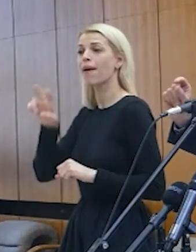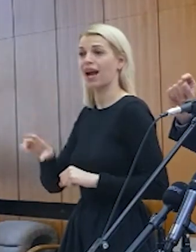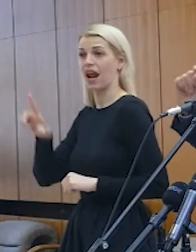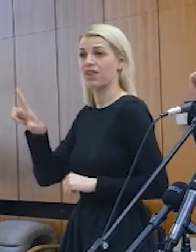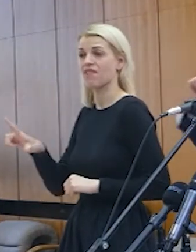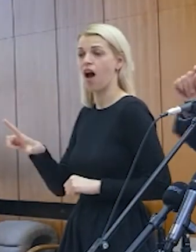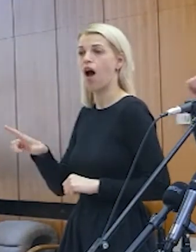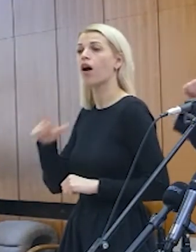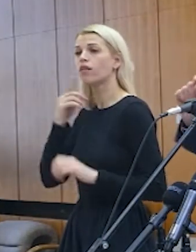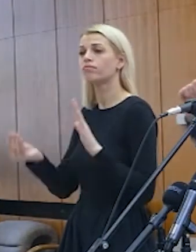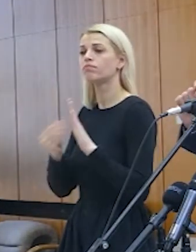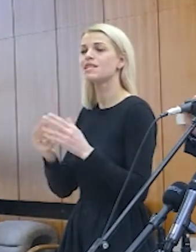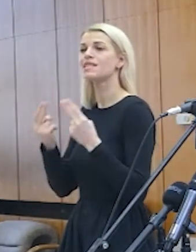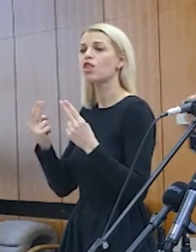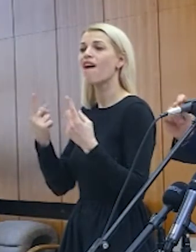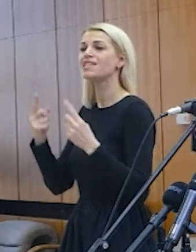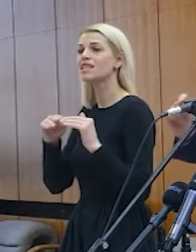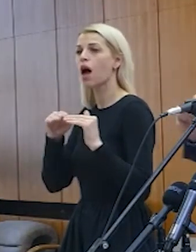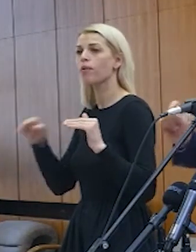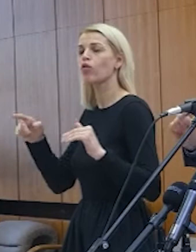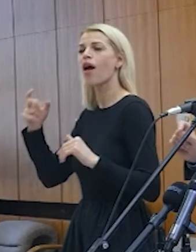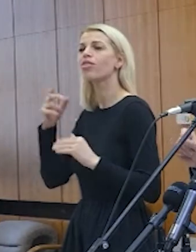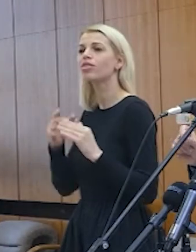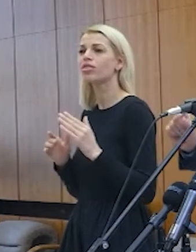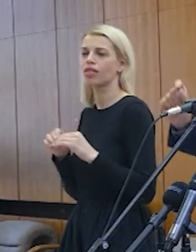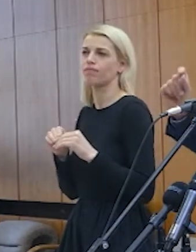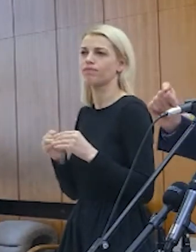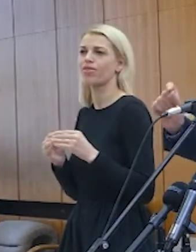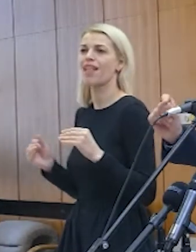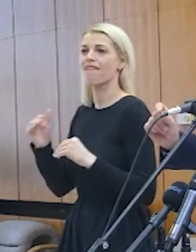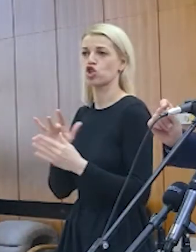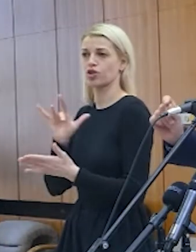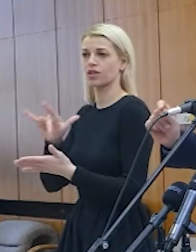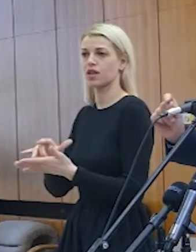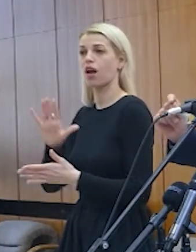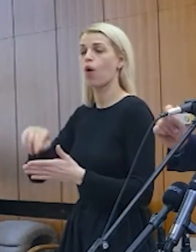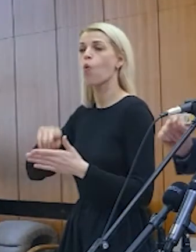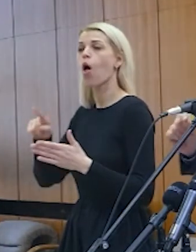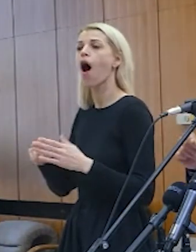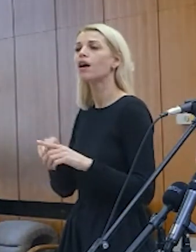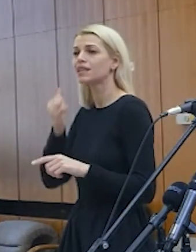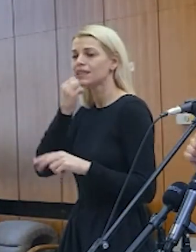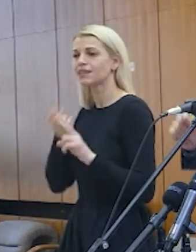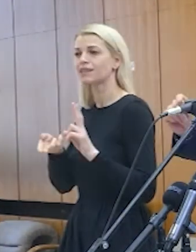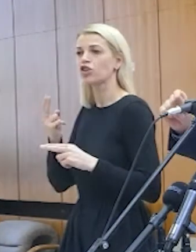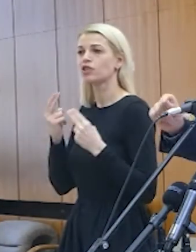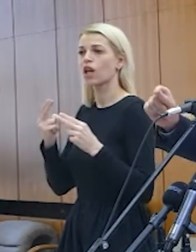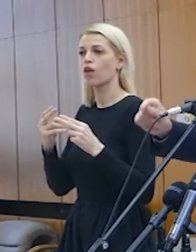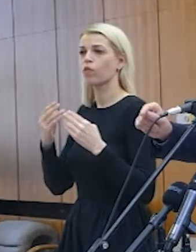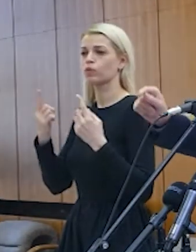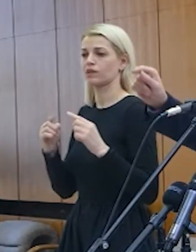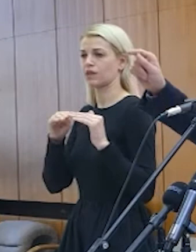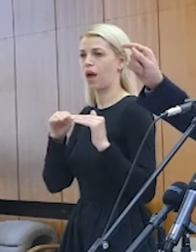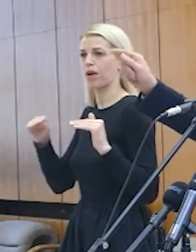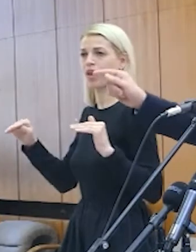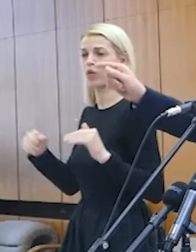napísané. Cenová stabilita je hlavný, najvyšší cieľ. Ich úlohou je strážiť cenovú stabilitu. Presne z tohto